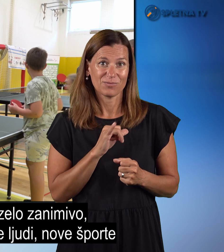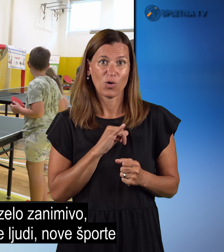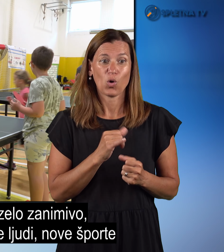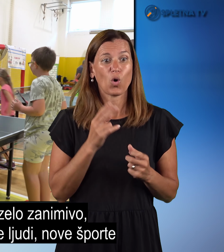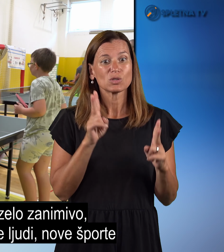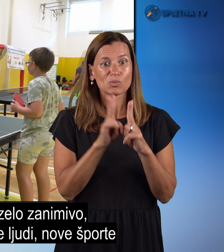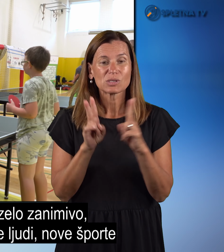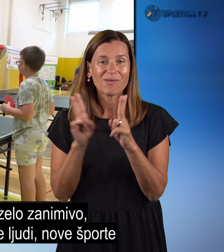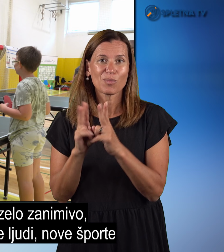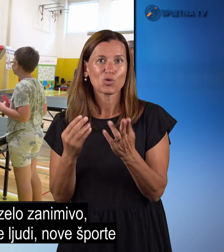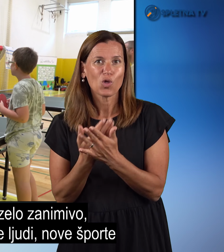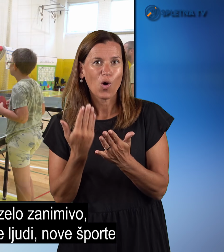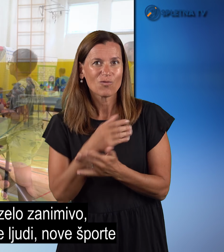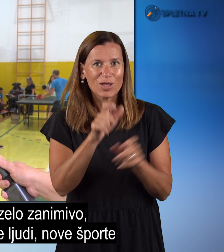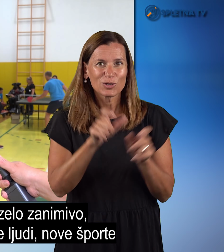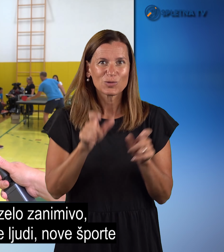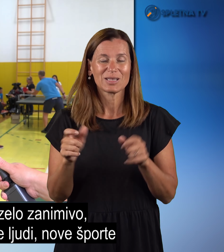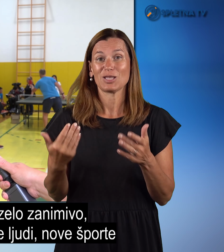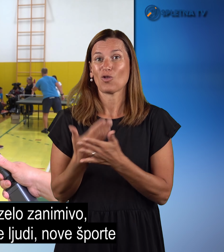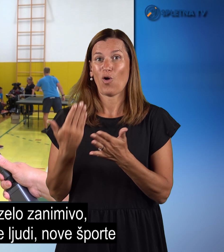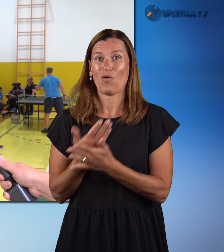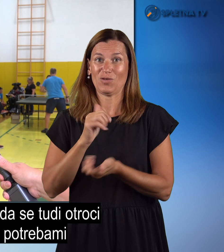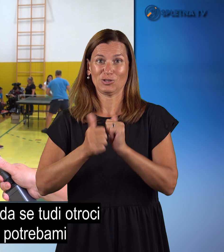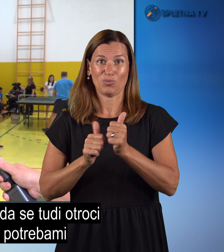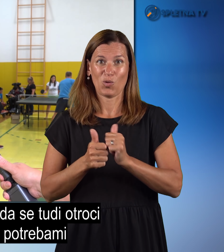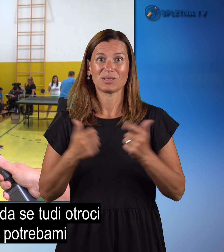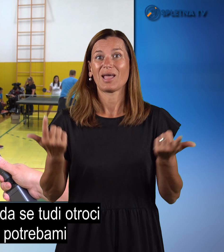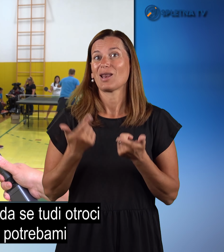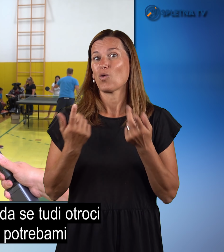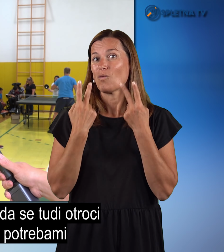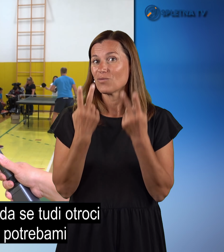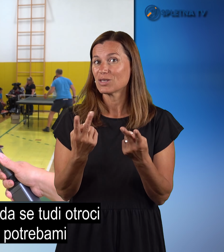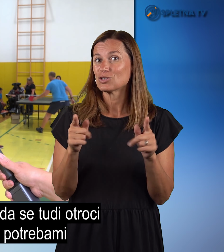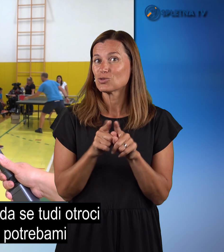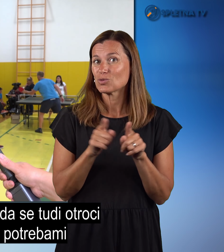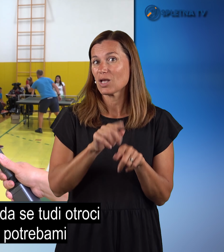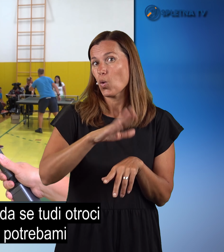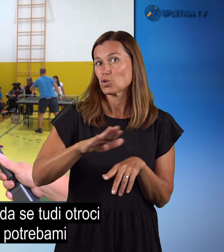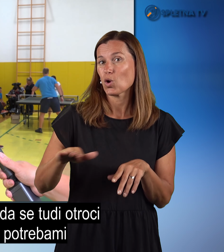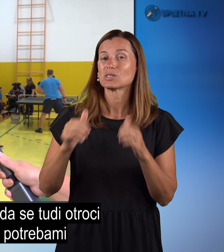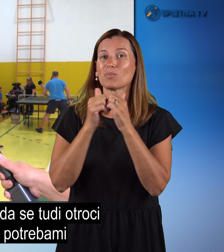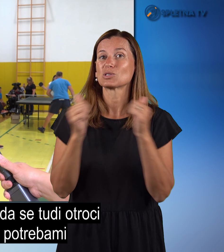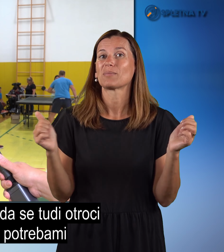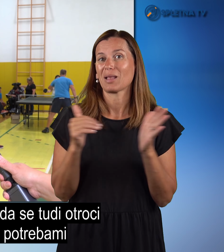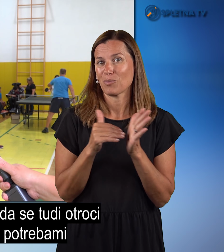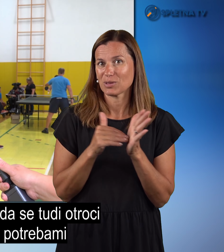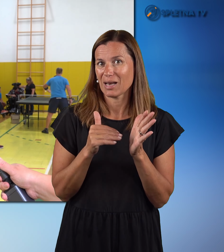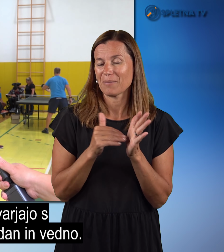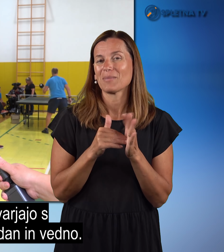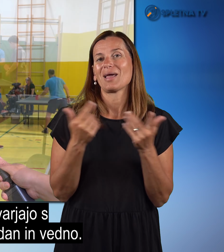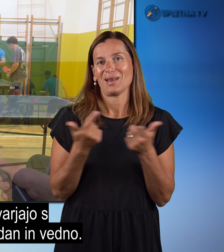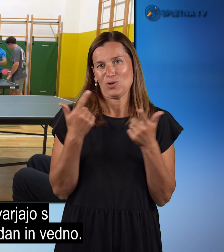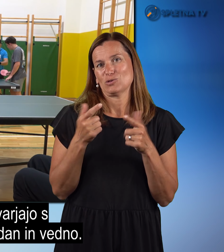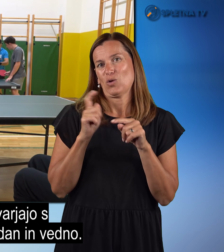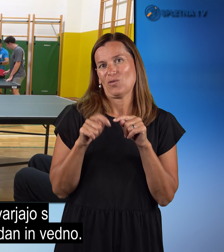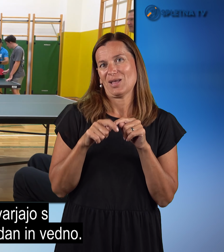ker spoznavava nove ljudi, nove športe in da lahko vidiš, da tudi otroci s posebnimi potrebami